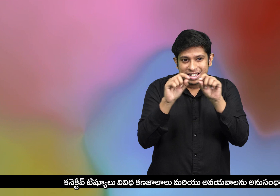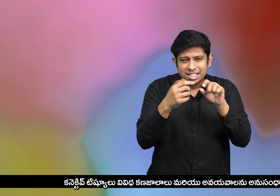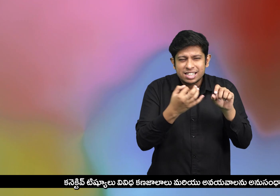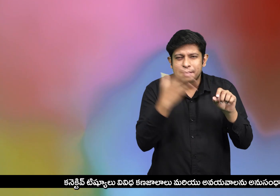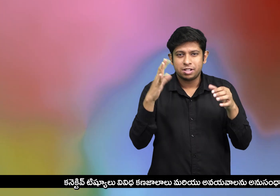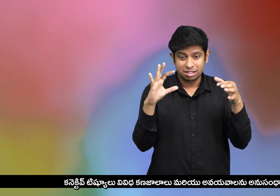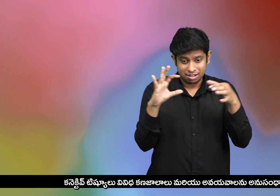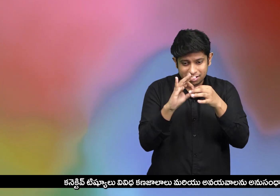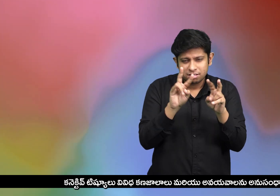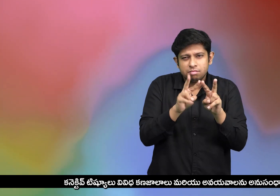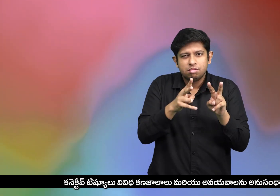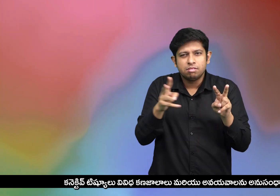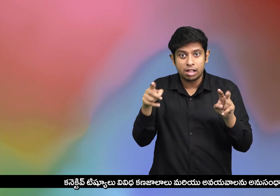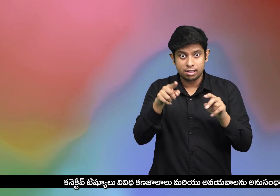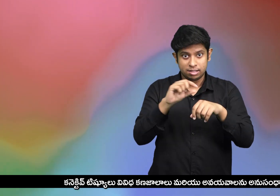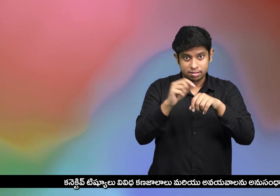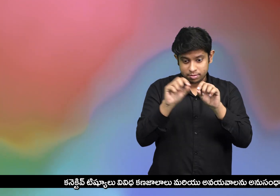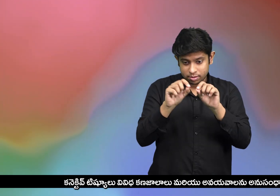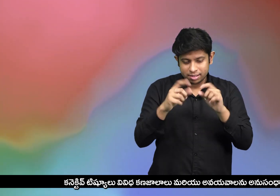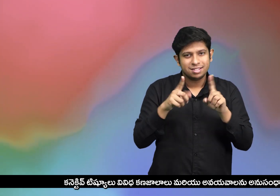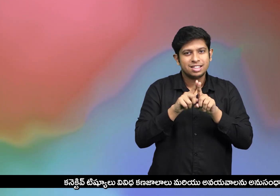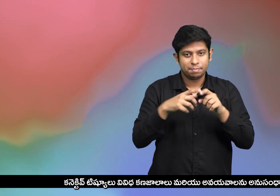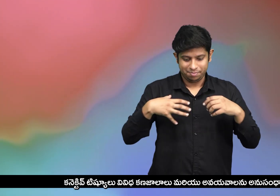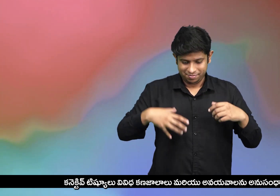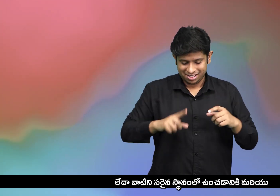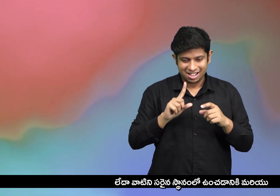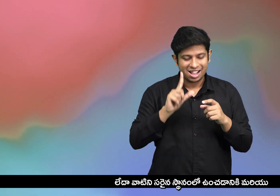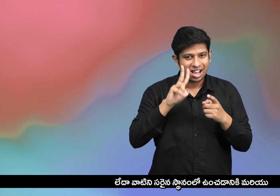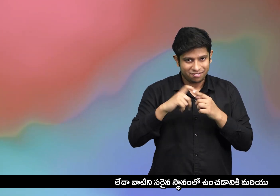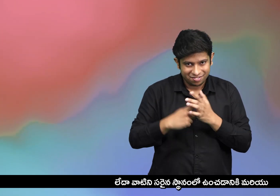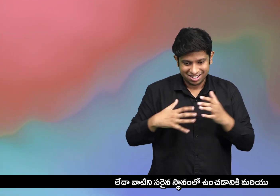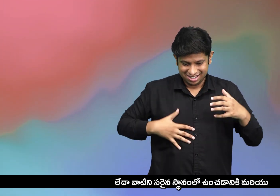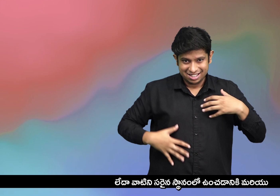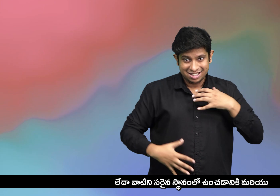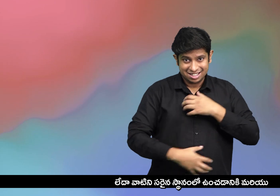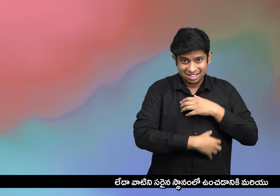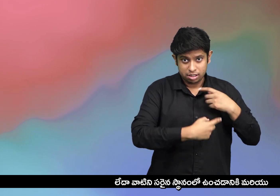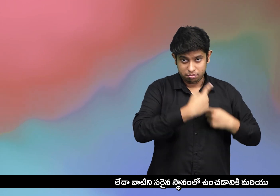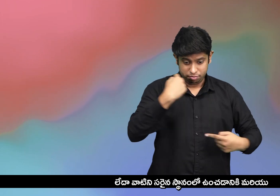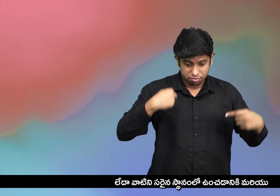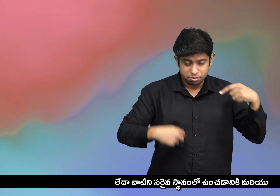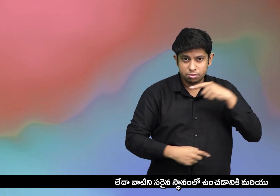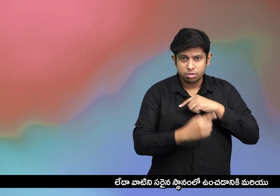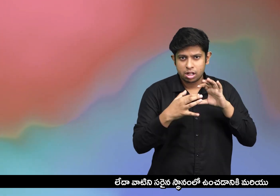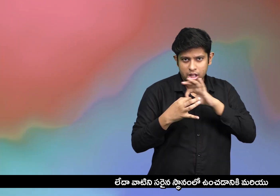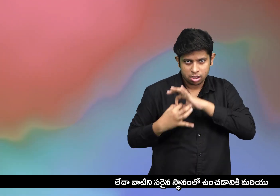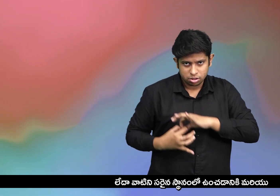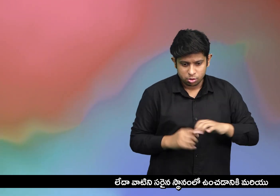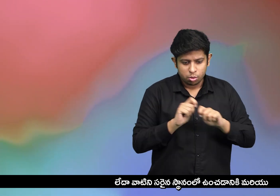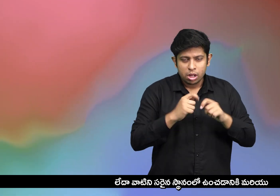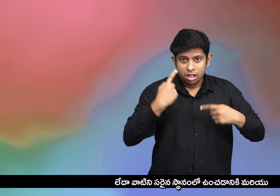కణజాలాలు మరియు అవయవాలను అనుసంధానించడానికి లేదా వాటిని సరైన స్థానంలో